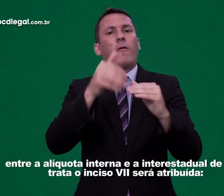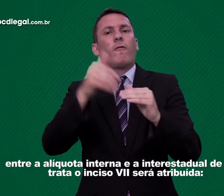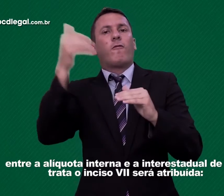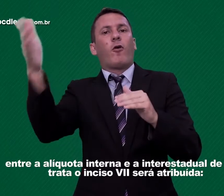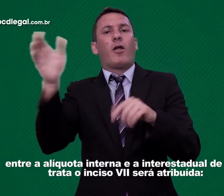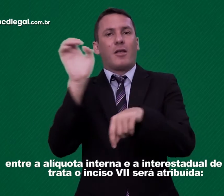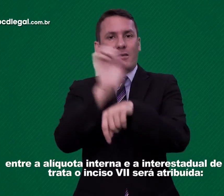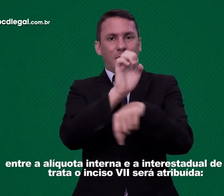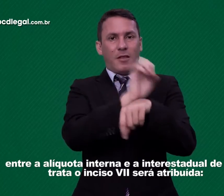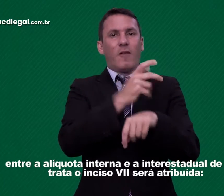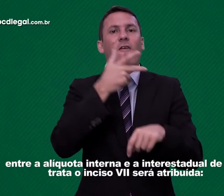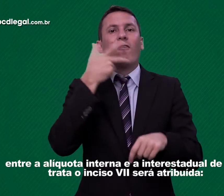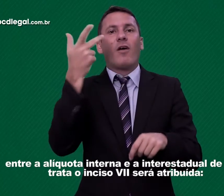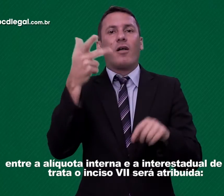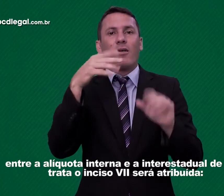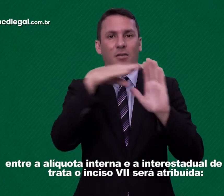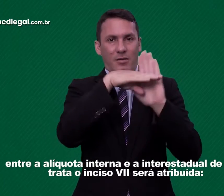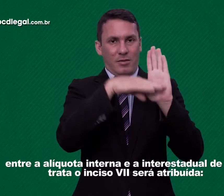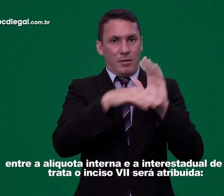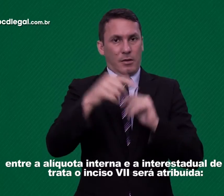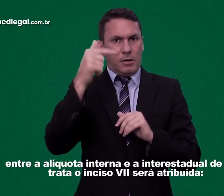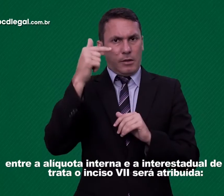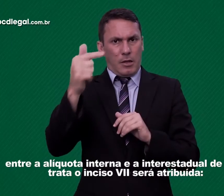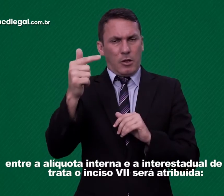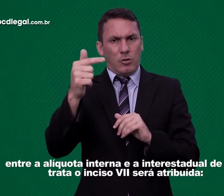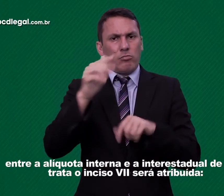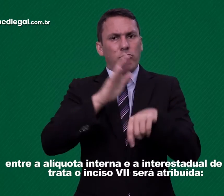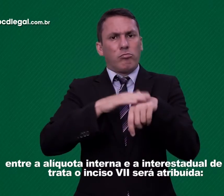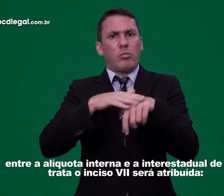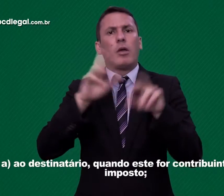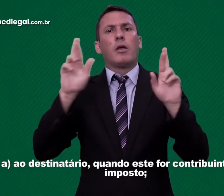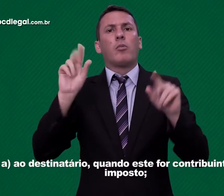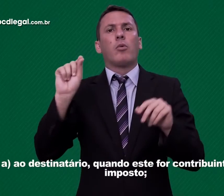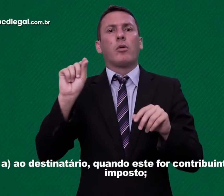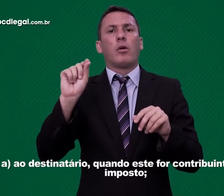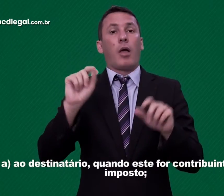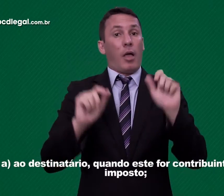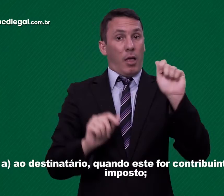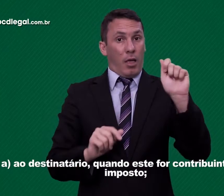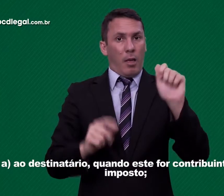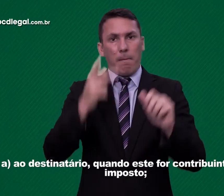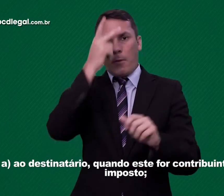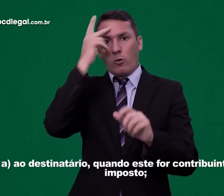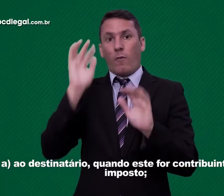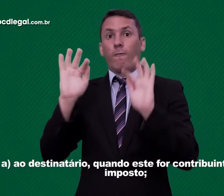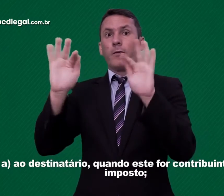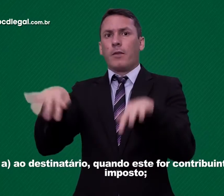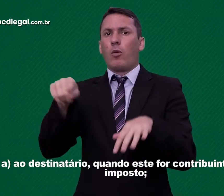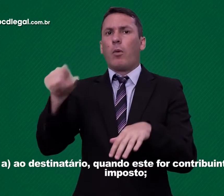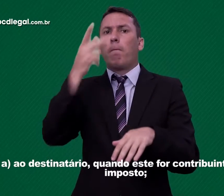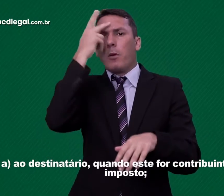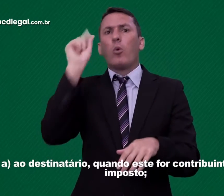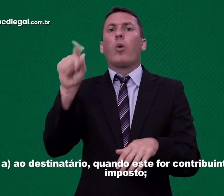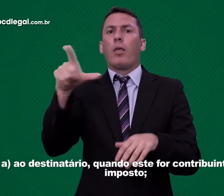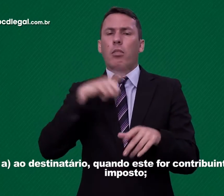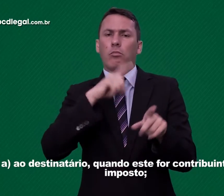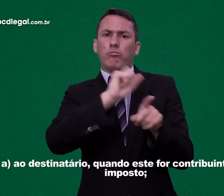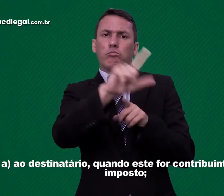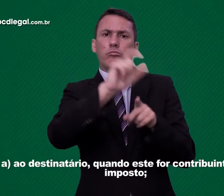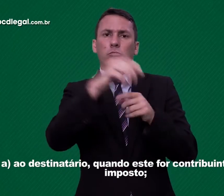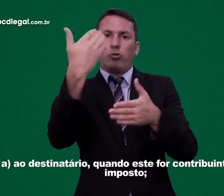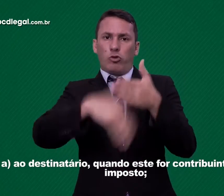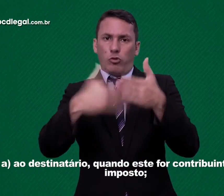a interestadual de que trata o inciso 7 será atribuída: alínea A, ao destinatário, quando este